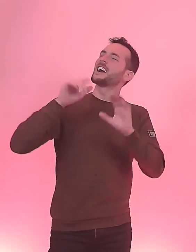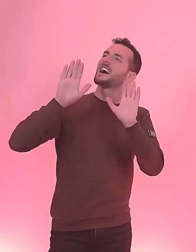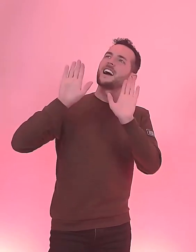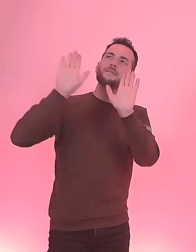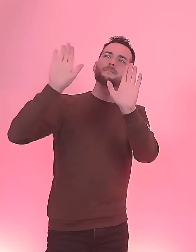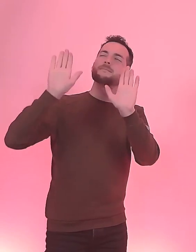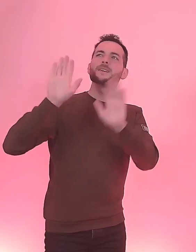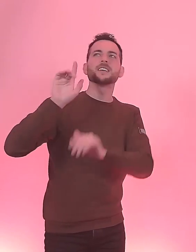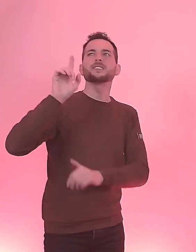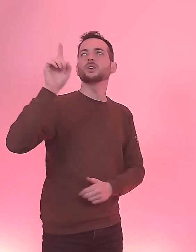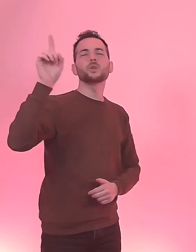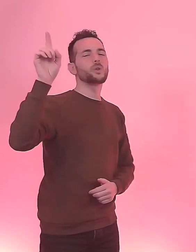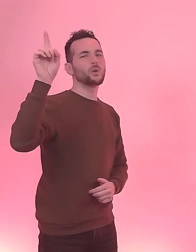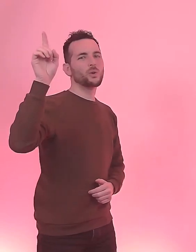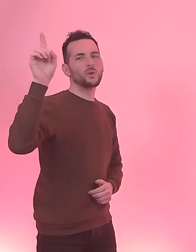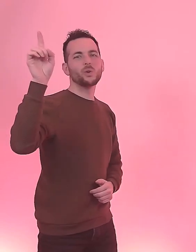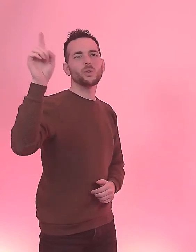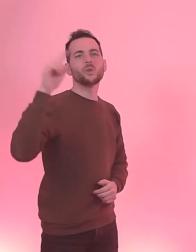verkeer